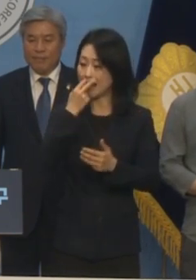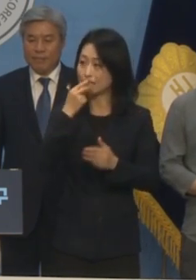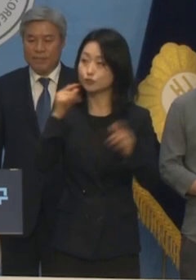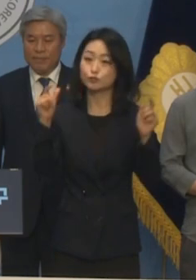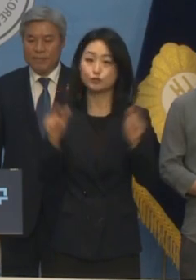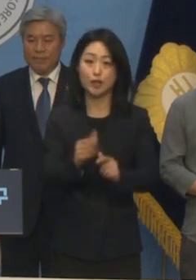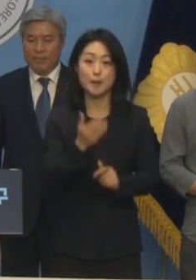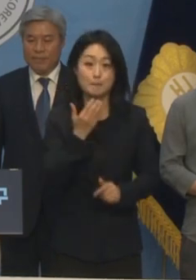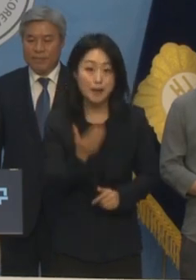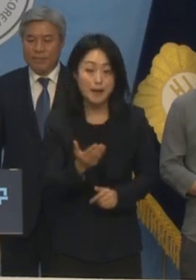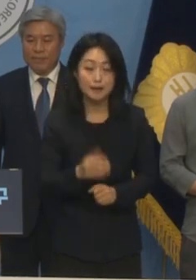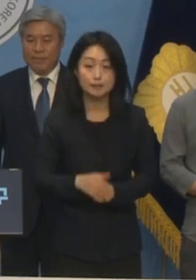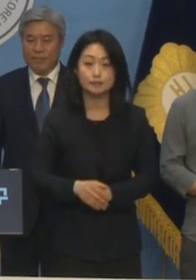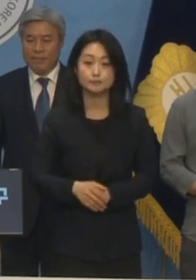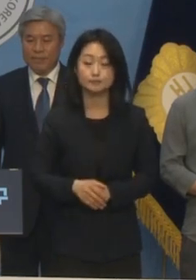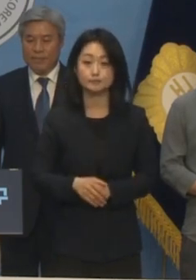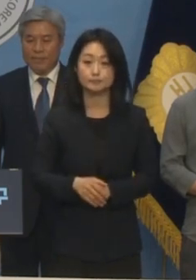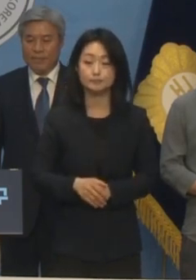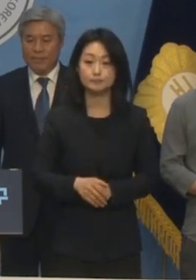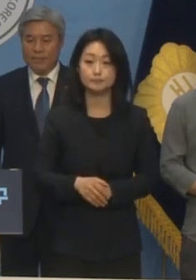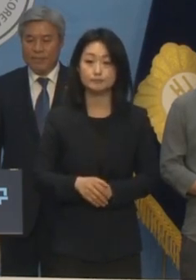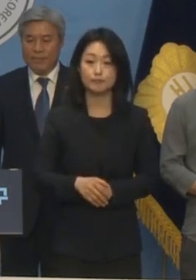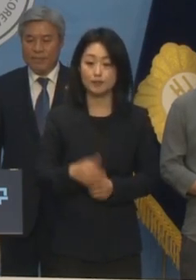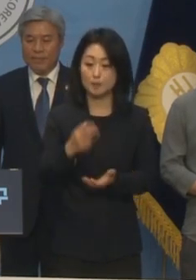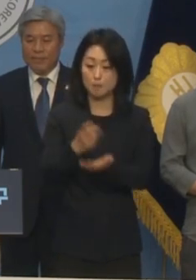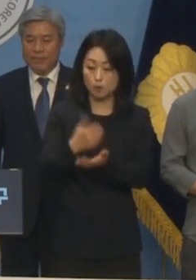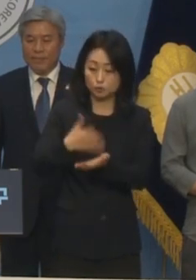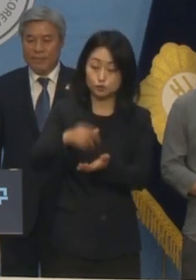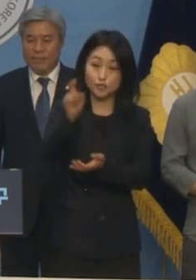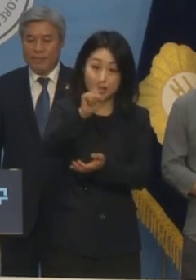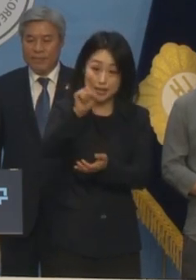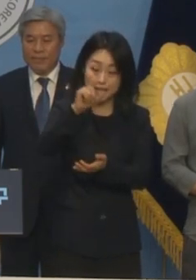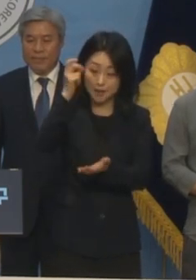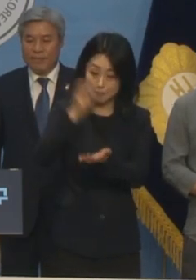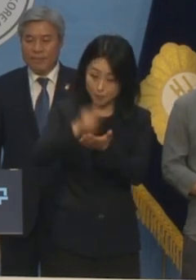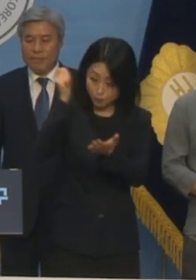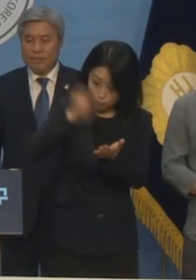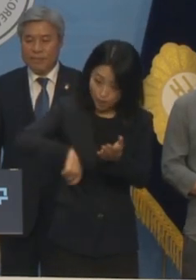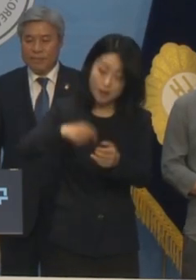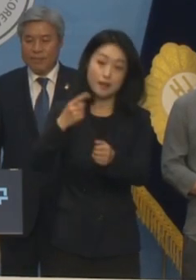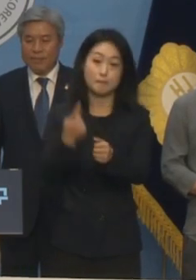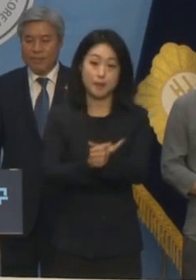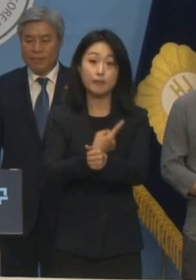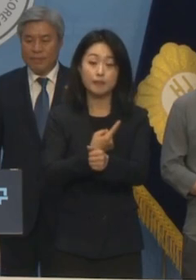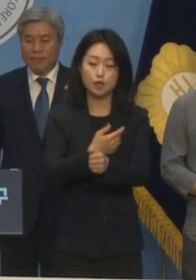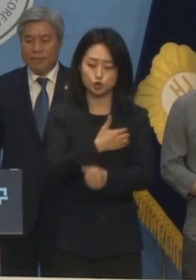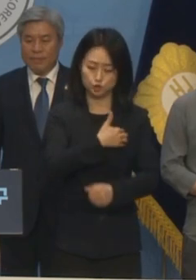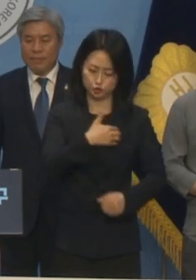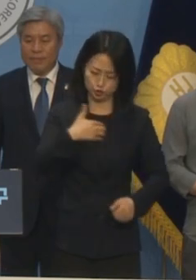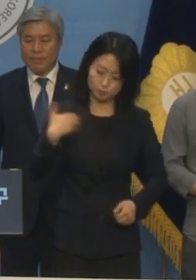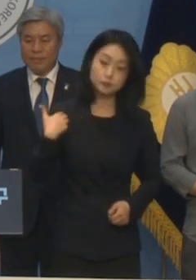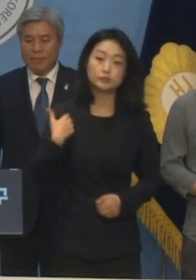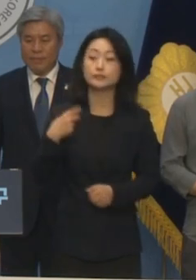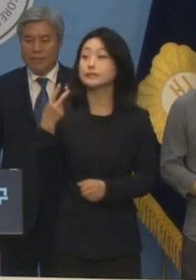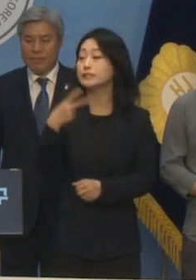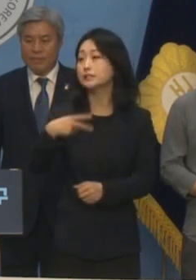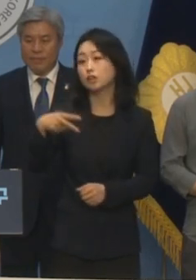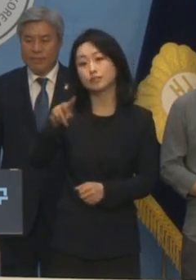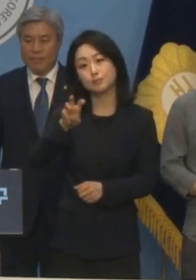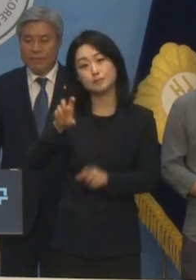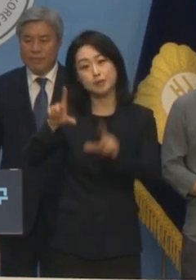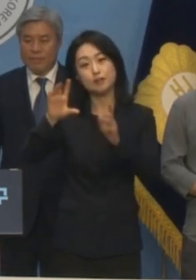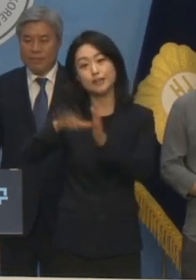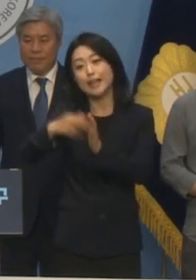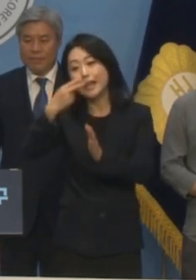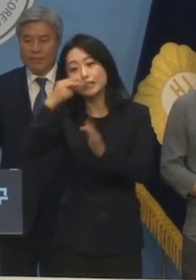있고 대표적인 10대 법안들을 처리하게 된다면 이것으로도 2030년 국가 온실가스